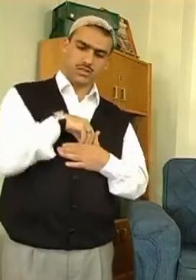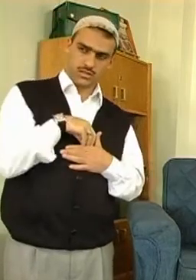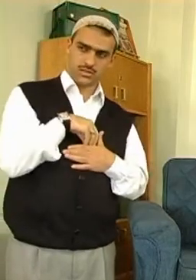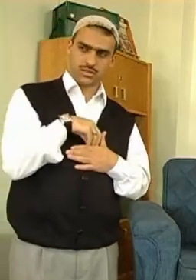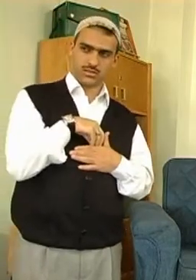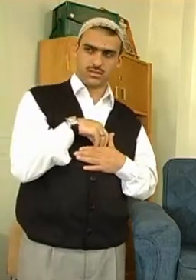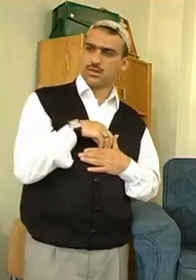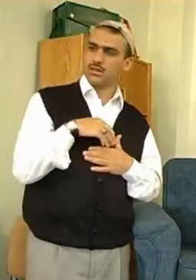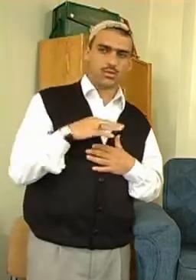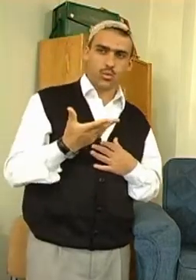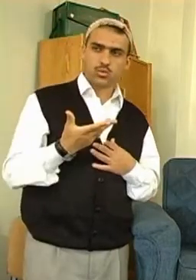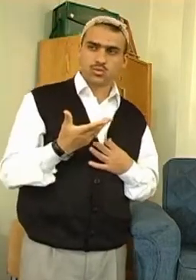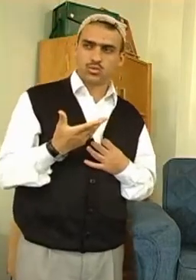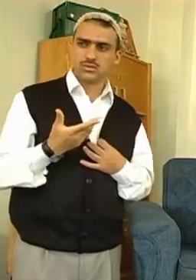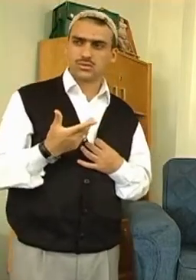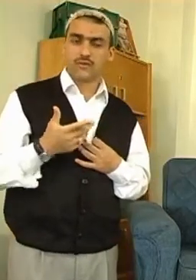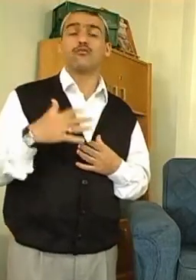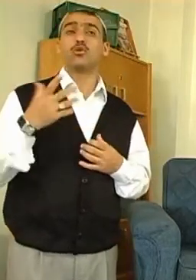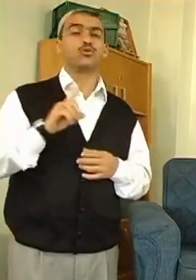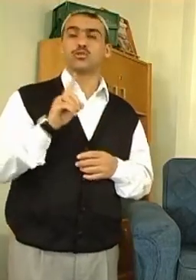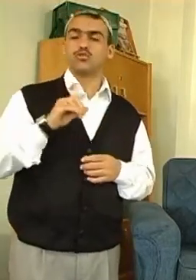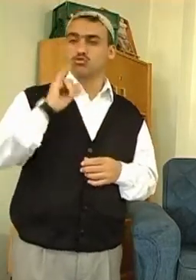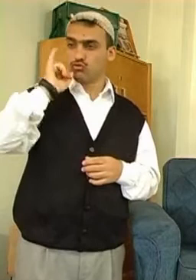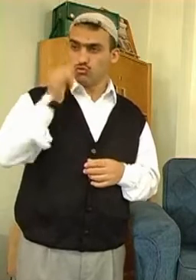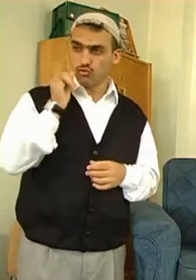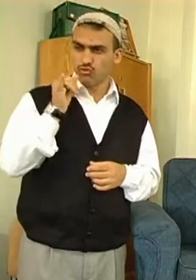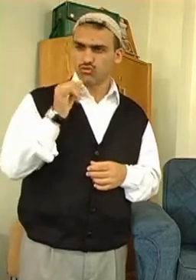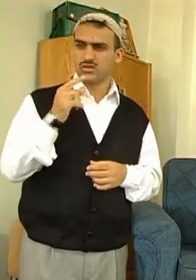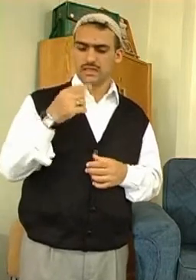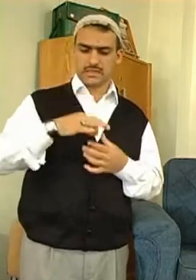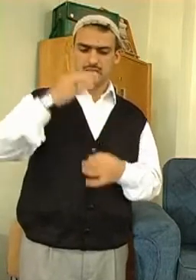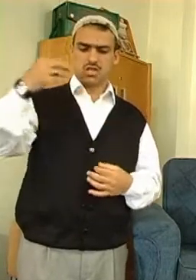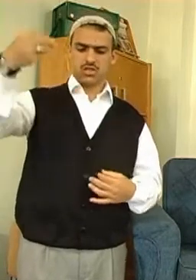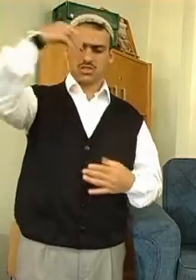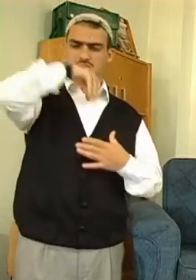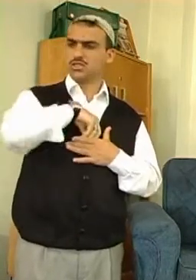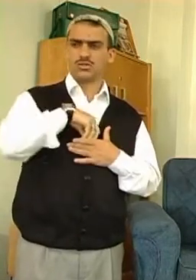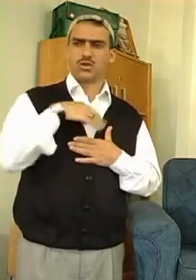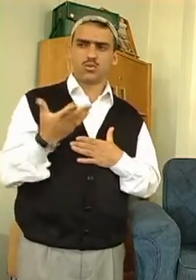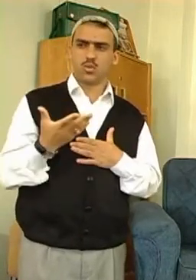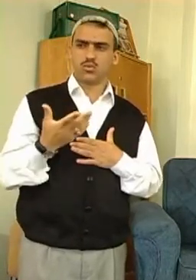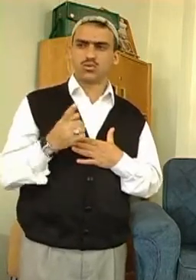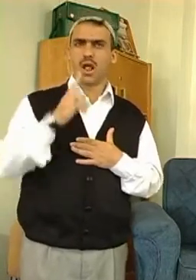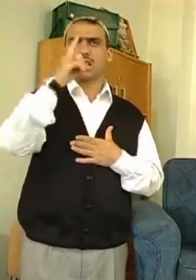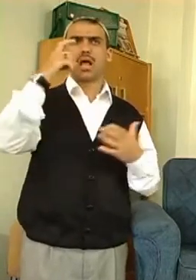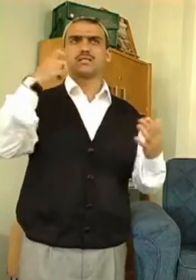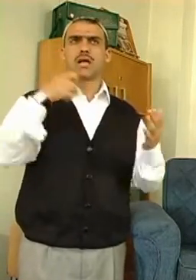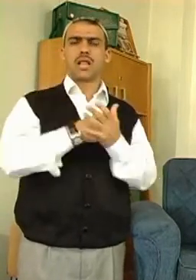ilahiye karanlığa düşer, okunmaz. Zira sani